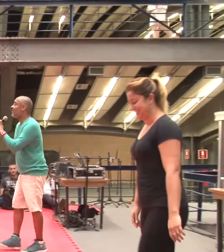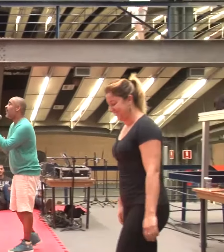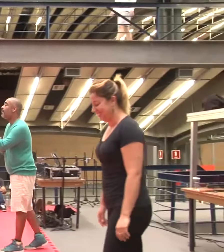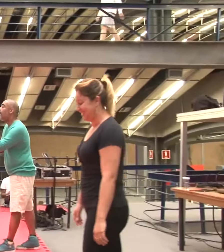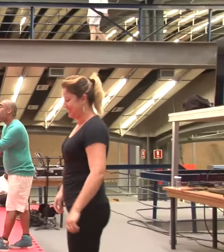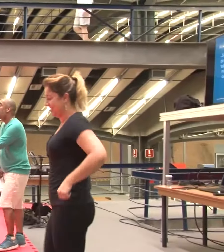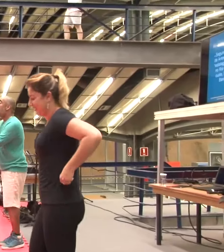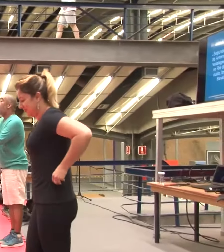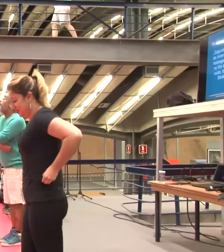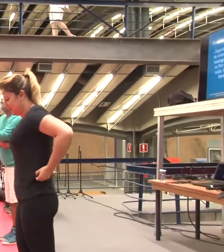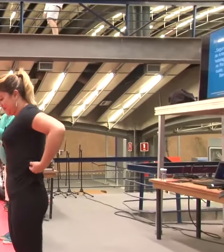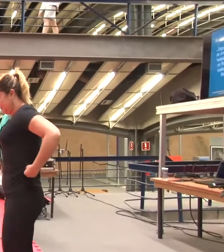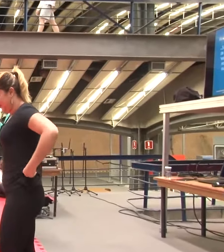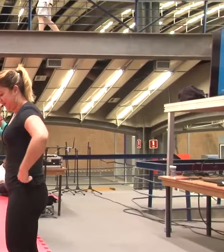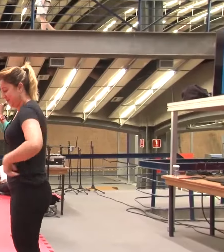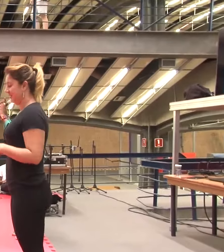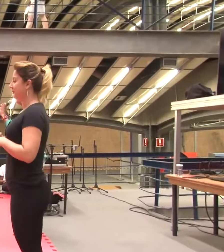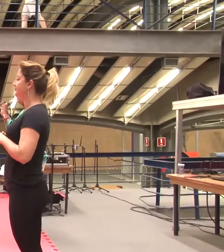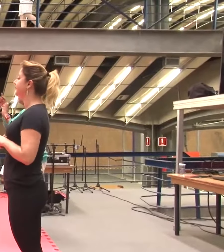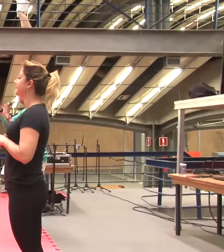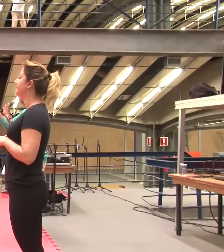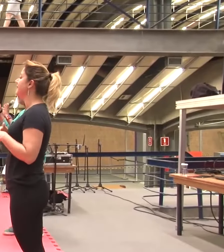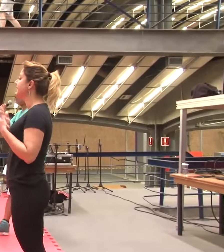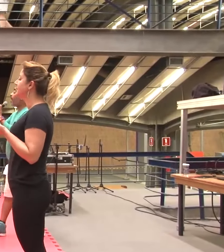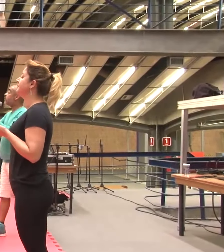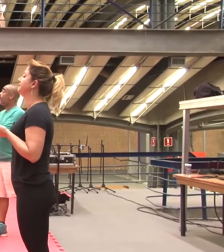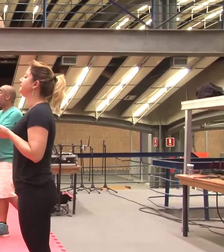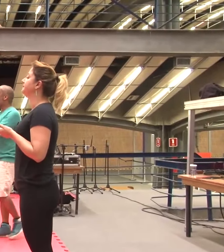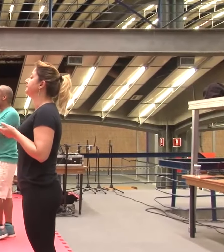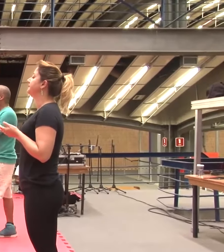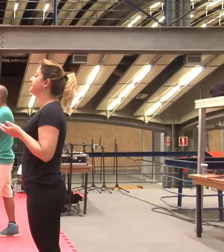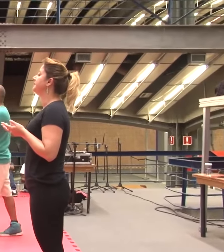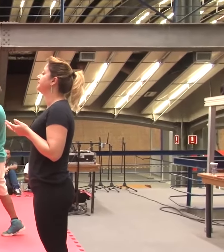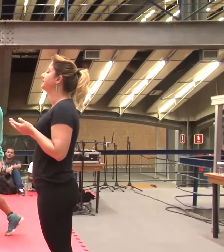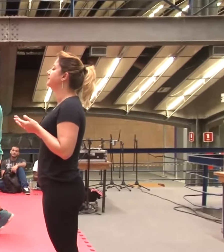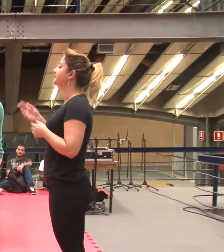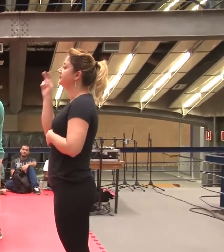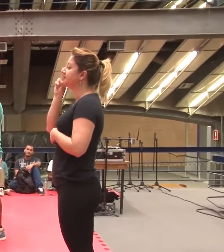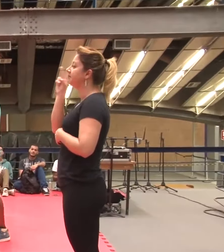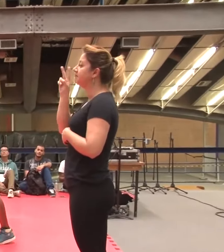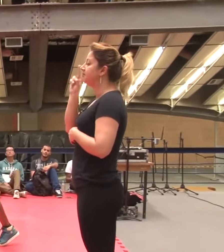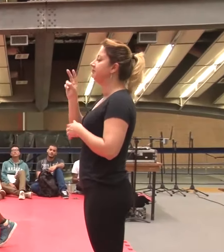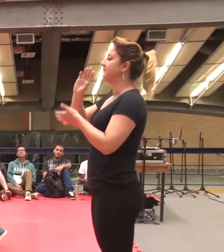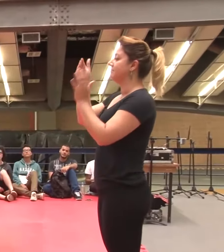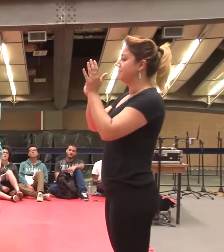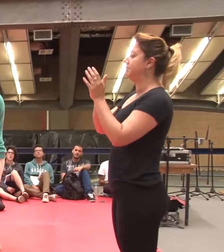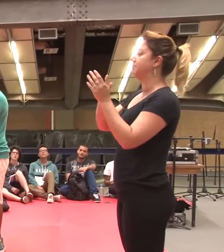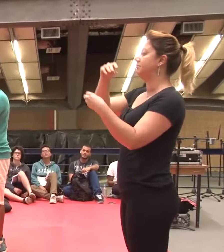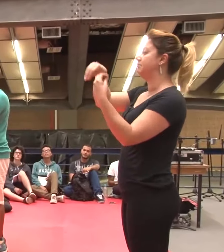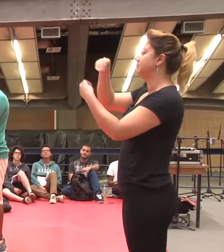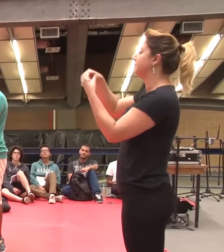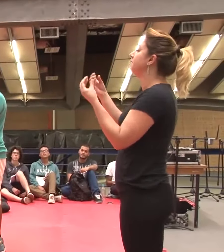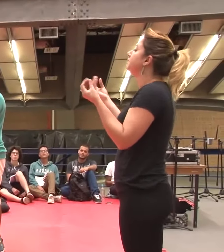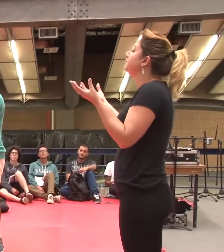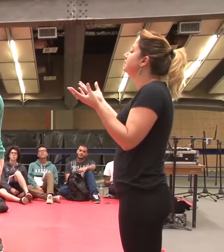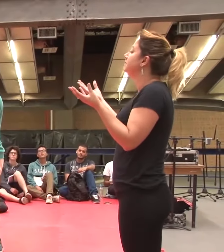Obrigado, Priscila. Bom, a figura que toma parte pelo todo ou todo pela parte?